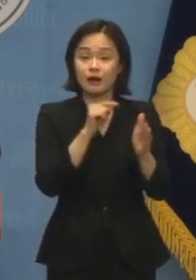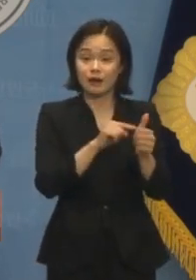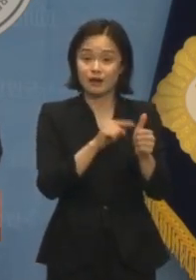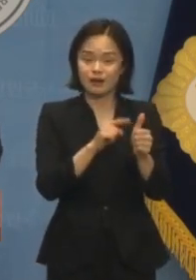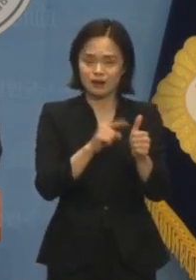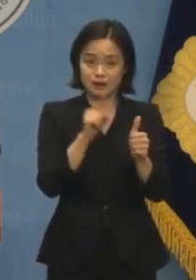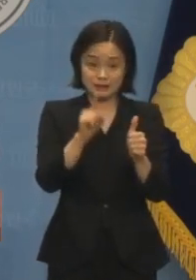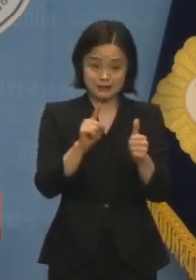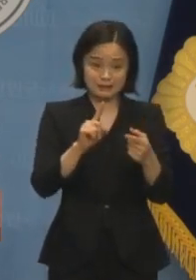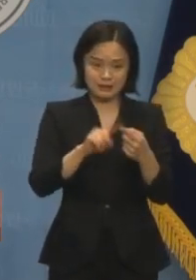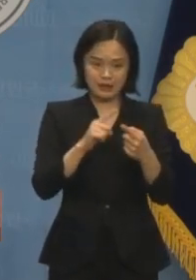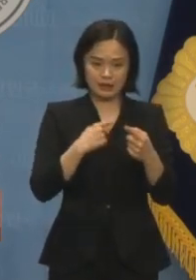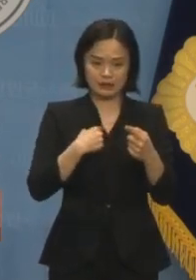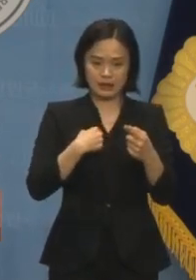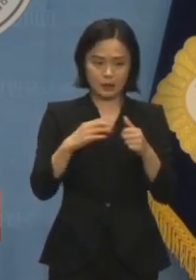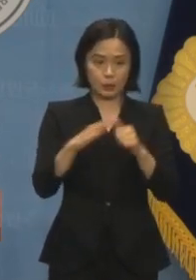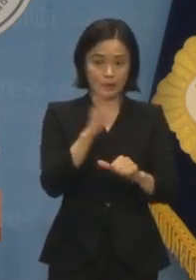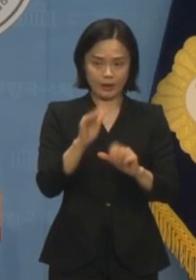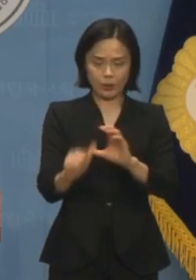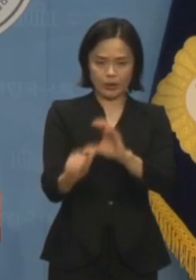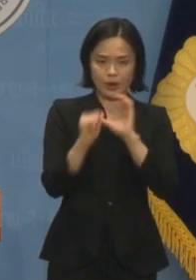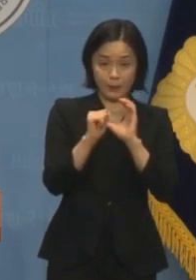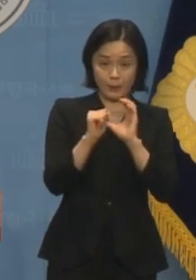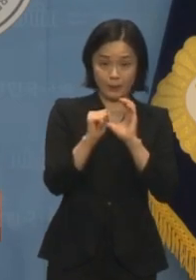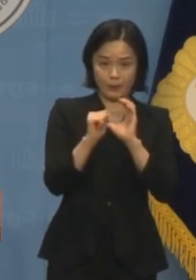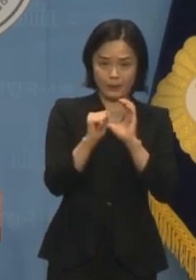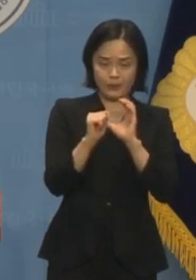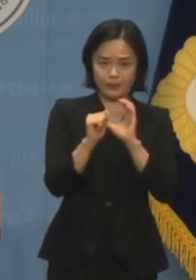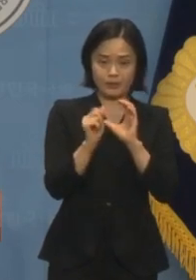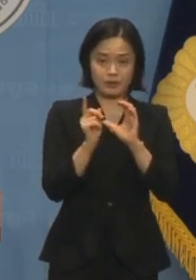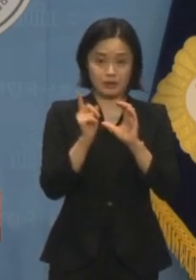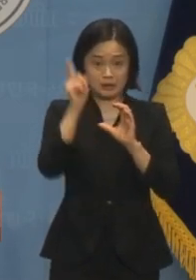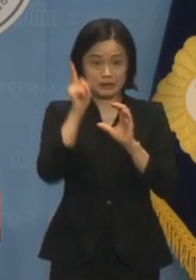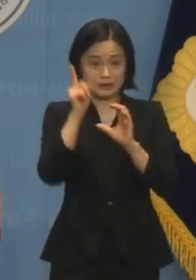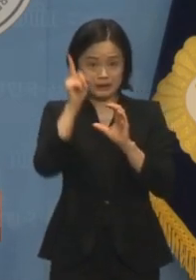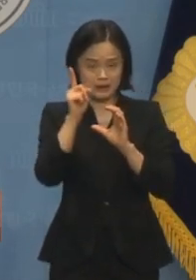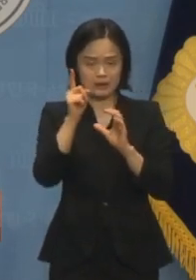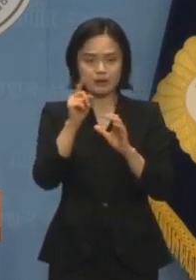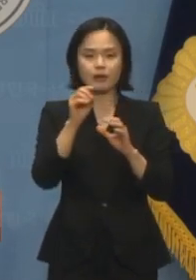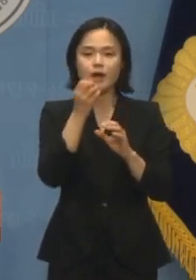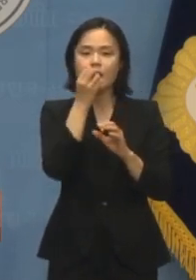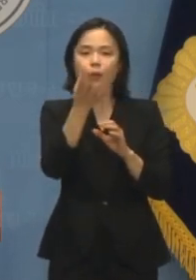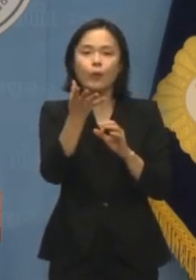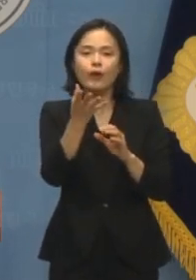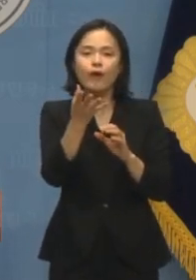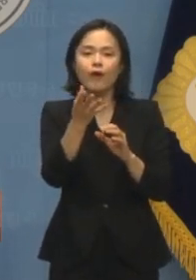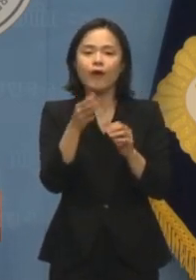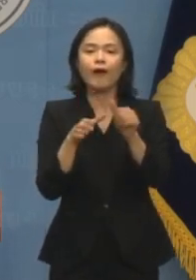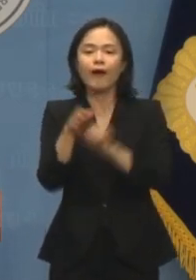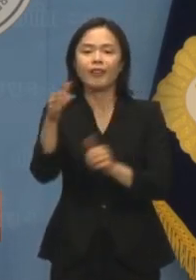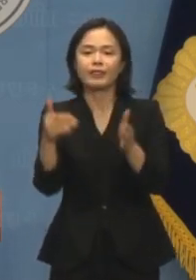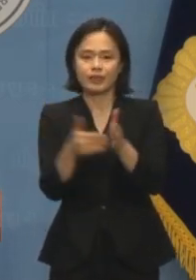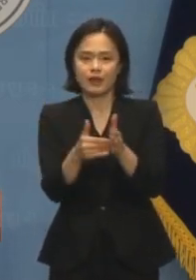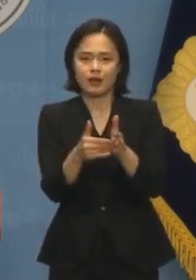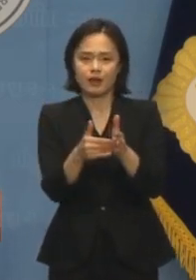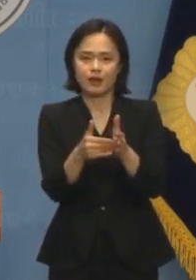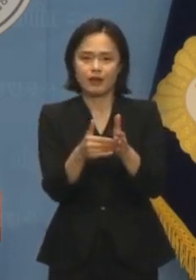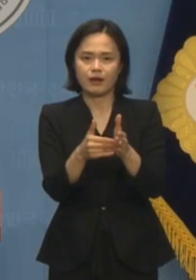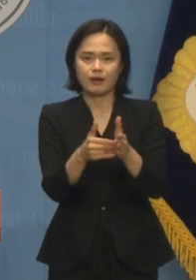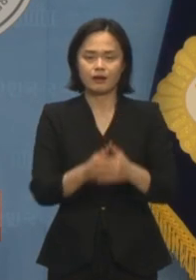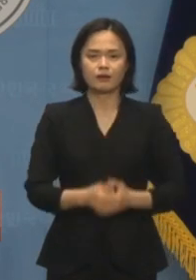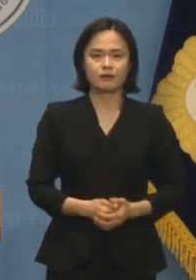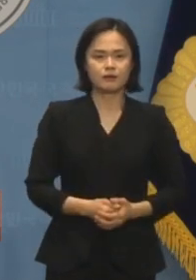공작해버렸다며 저를 공격했습니다. 이에 사업가 A씨는 김종대 전 정의당 의원을 거론하며 모르고 막